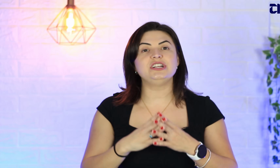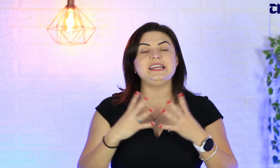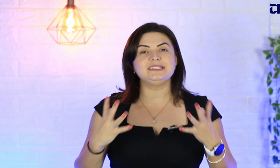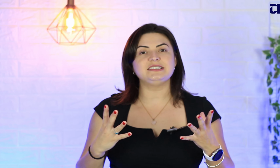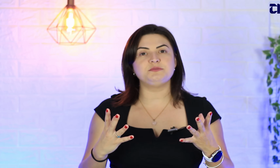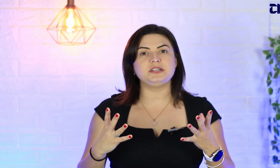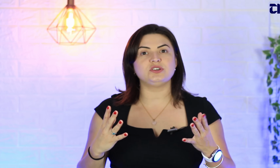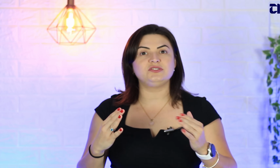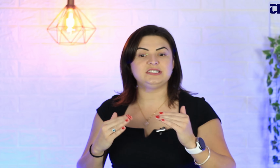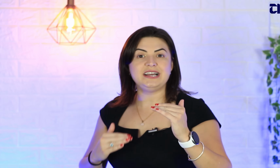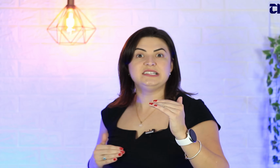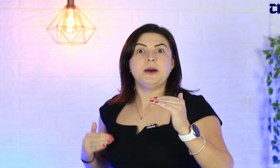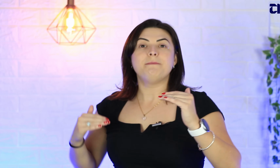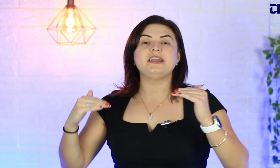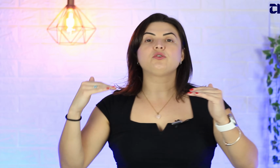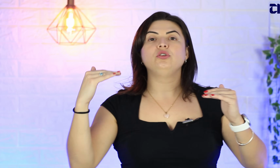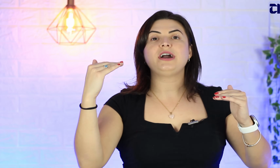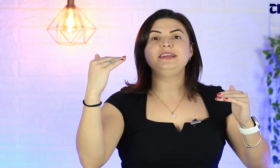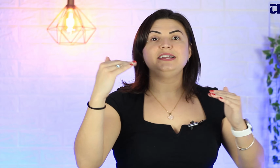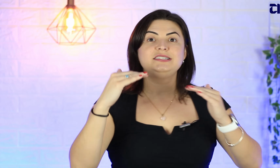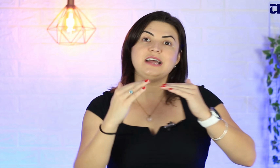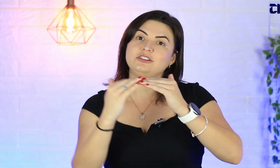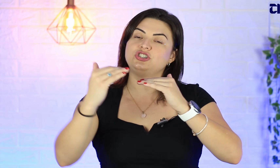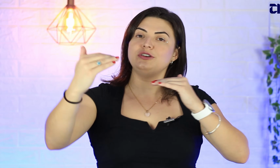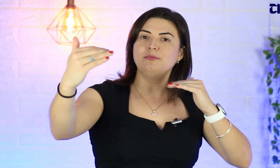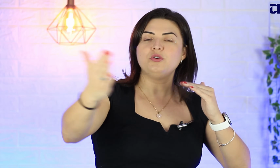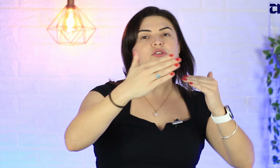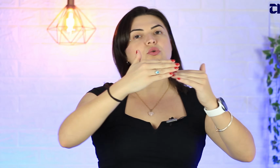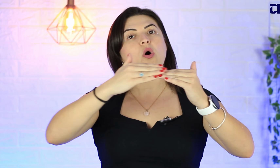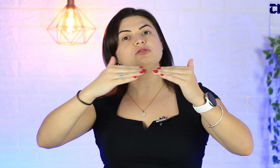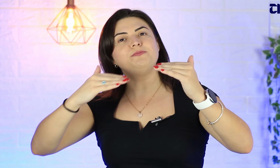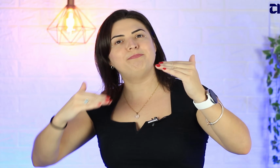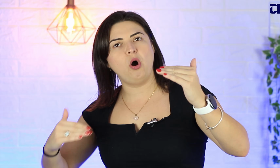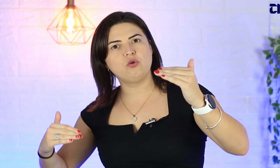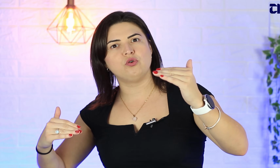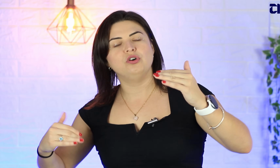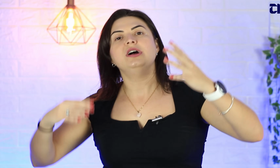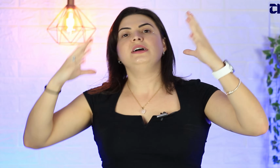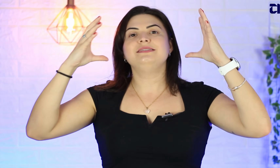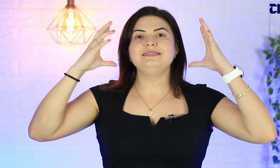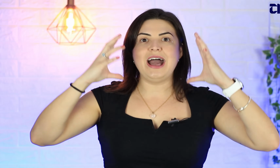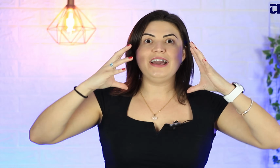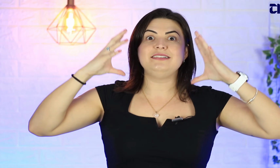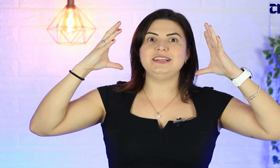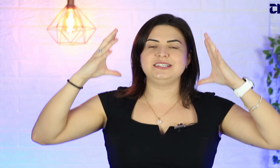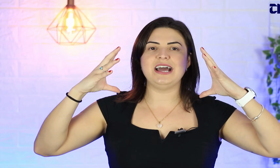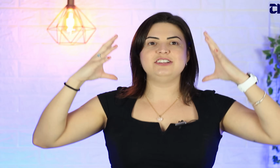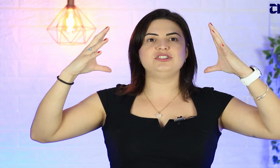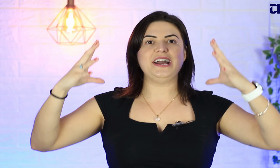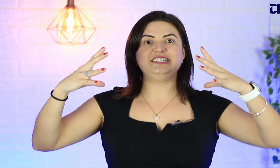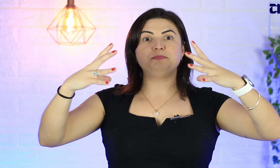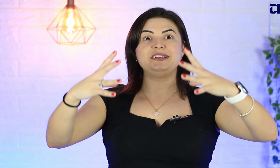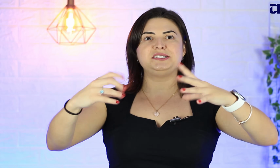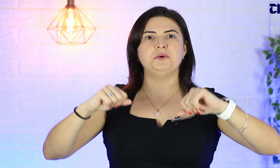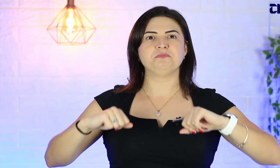utiliza as expressões faciais para colocar intensidade de muito ou de pouco na intensidade da expressão.